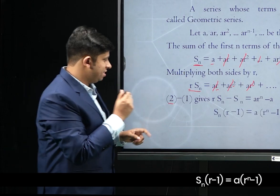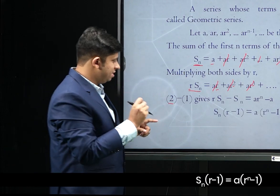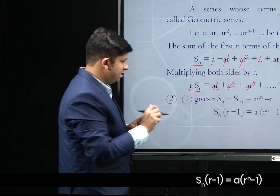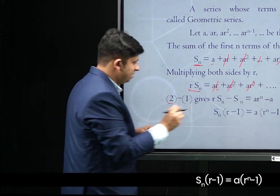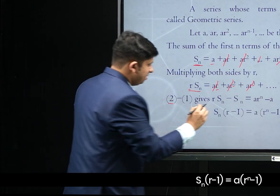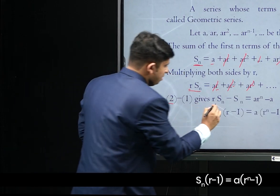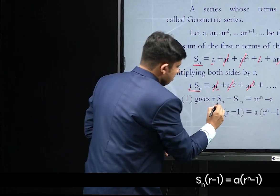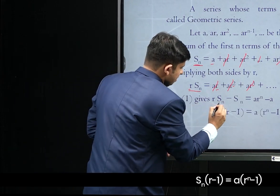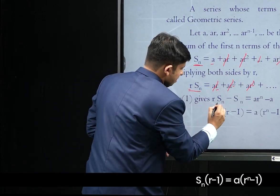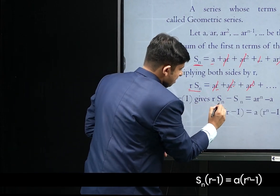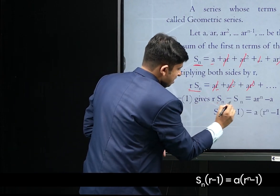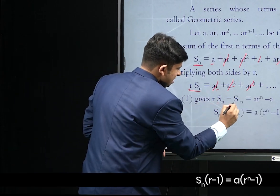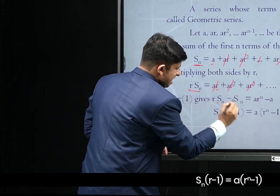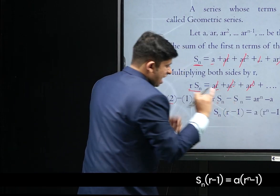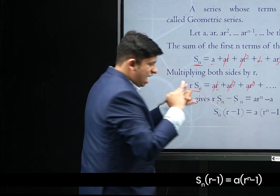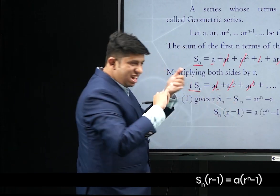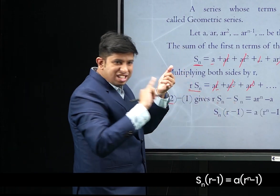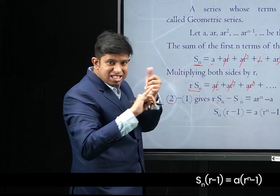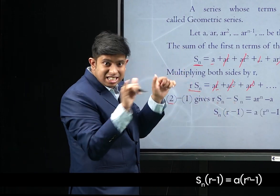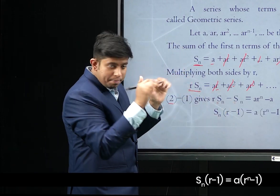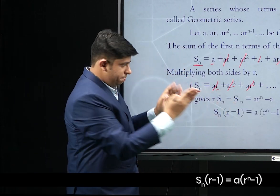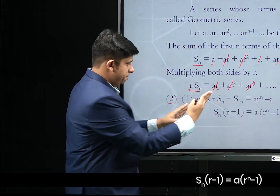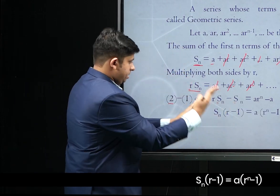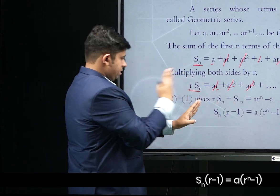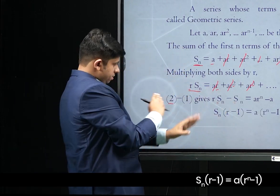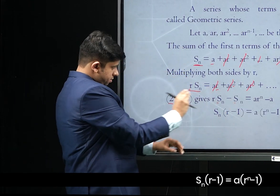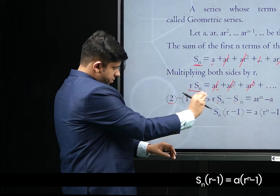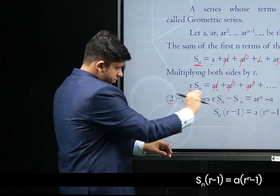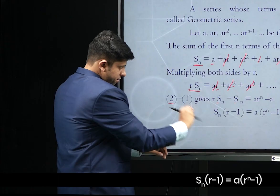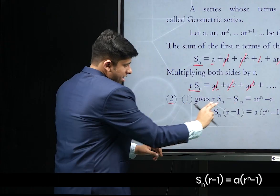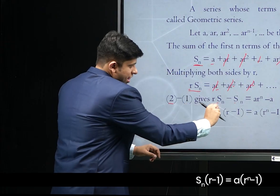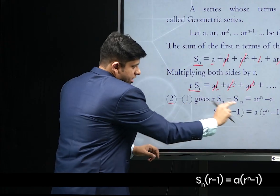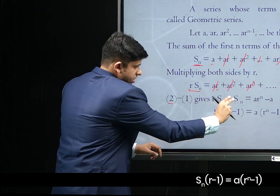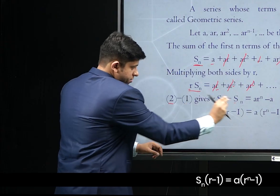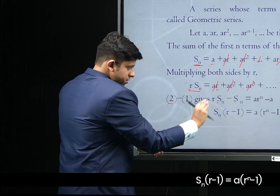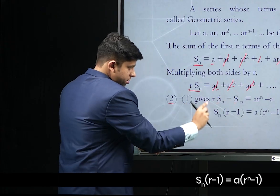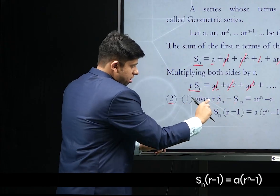Sn of R-1 is equal to A into R to the power of n-1.